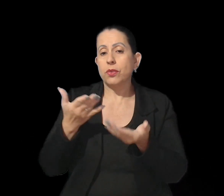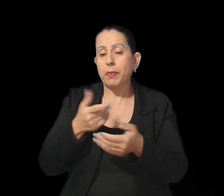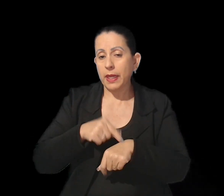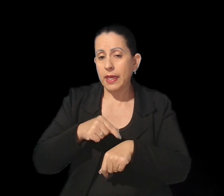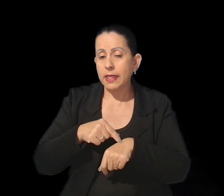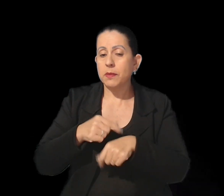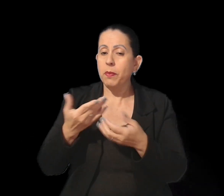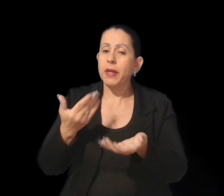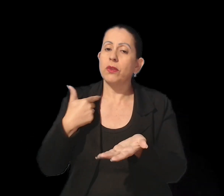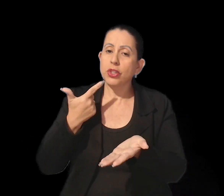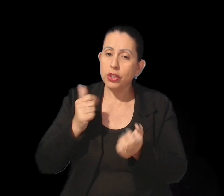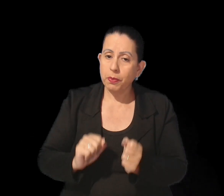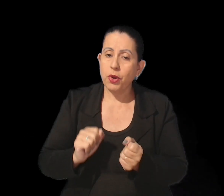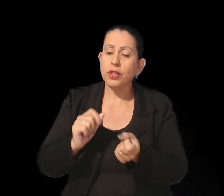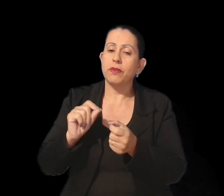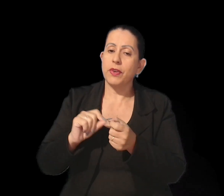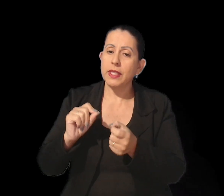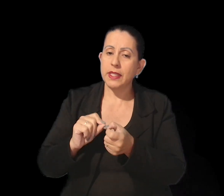para que nesse momento a gente possa